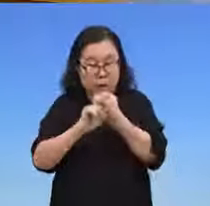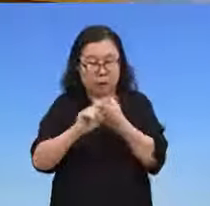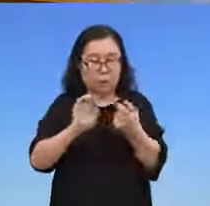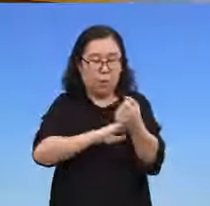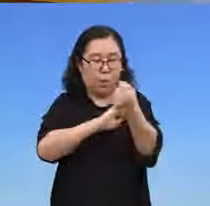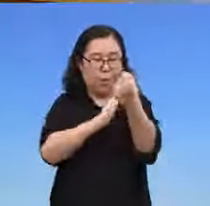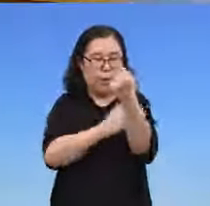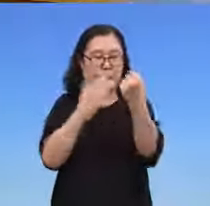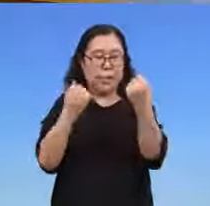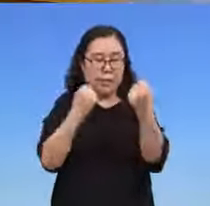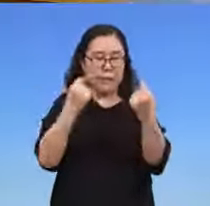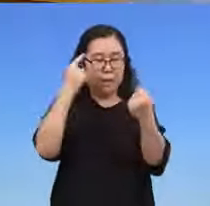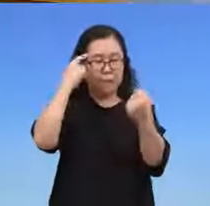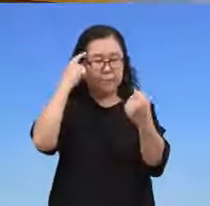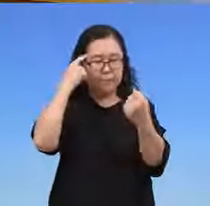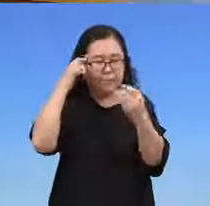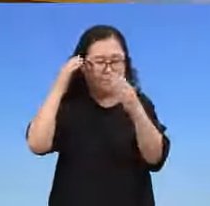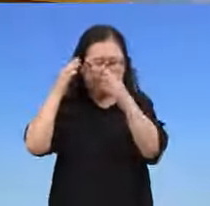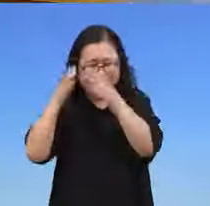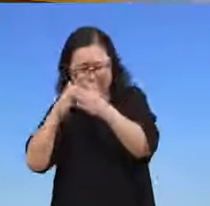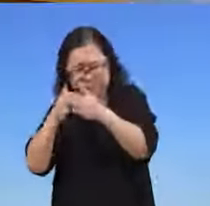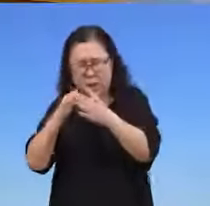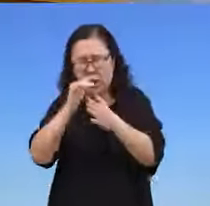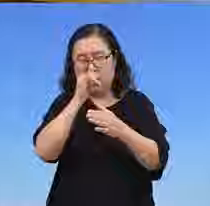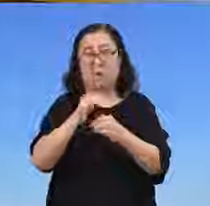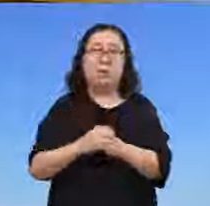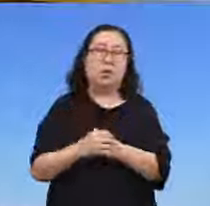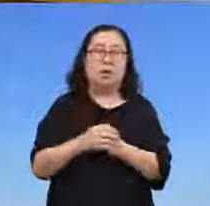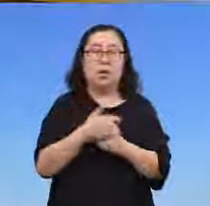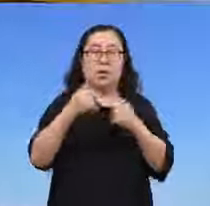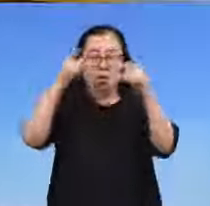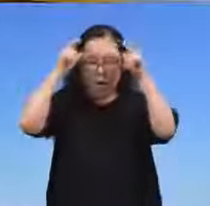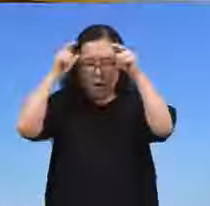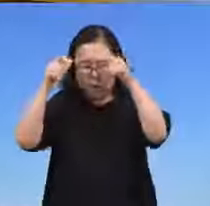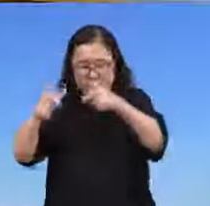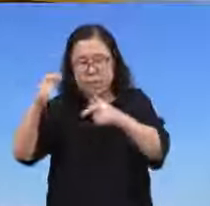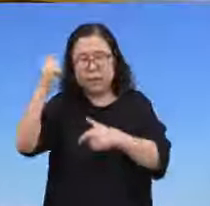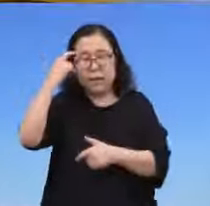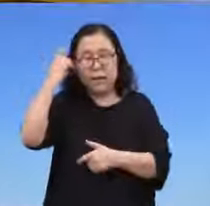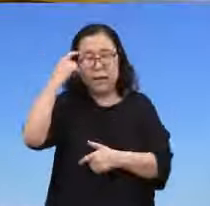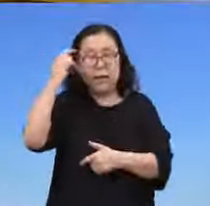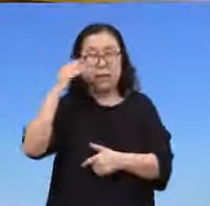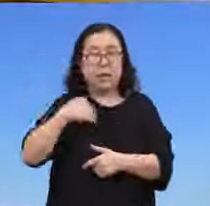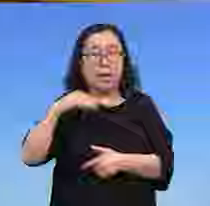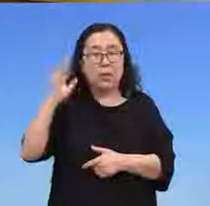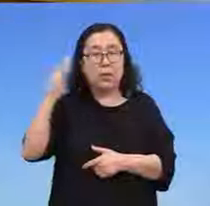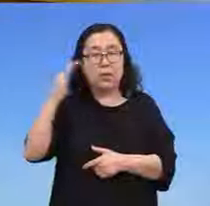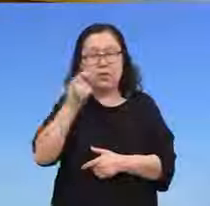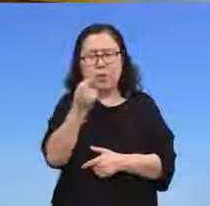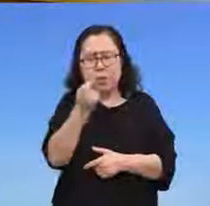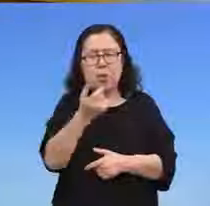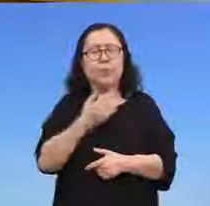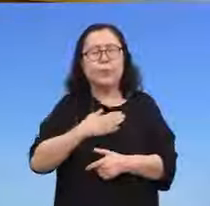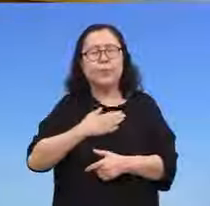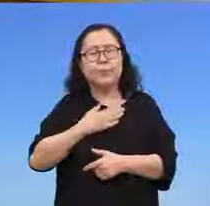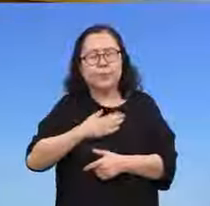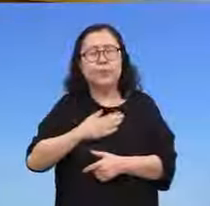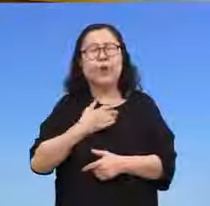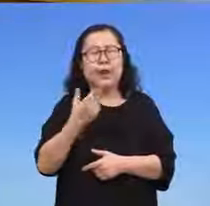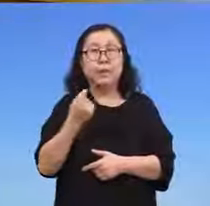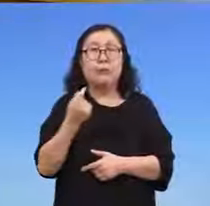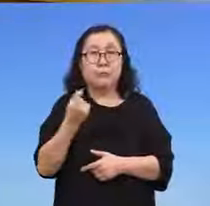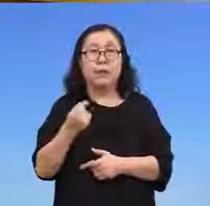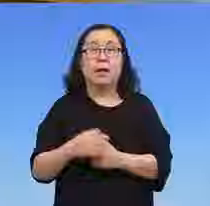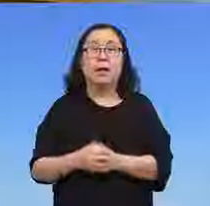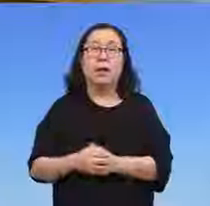권능을 받고였습니다. 이게 얼마나 미숙한 생각이었는지를 요즘은 조금 알 것 같아요.